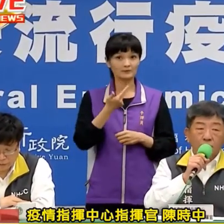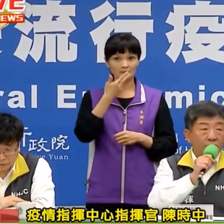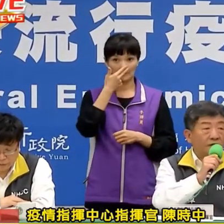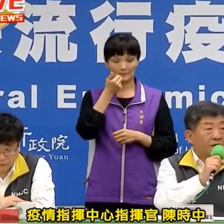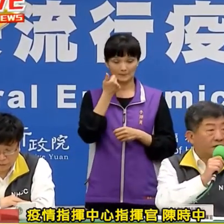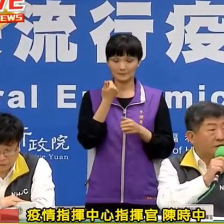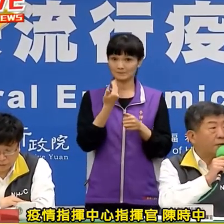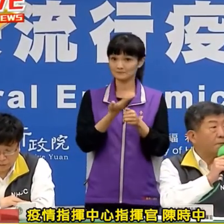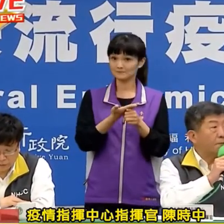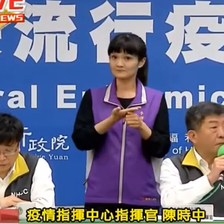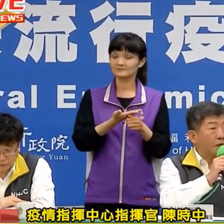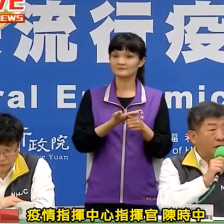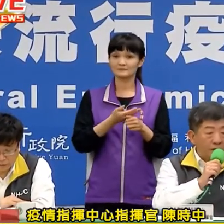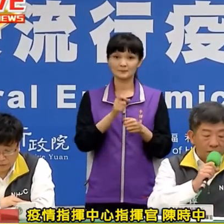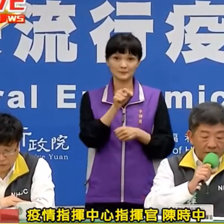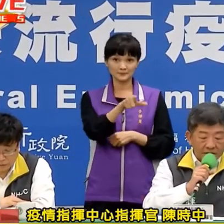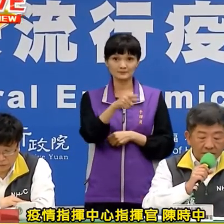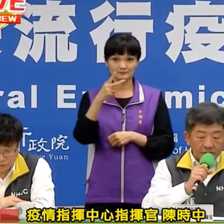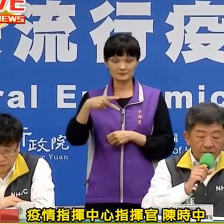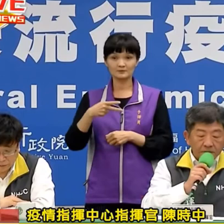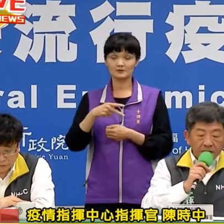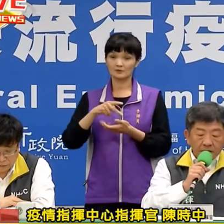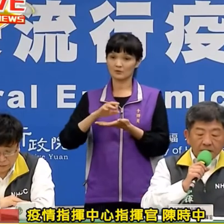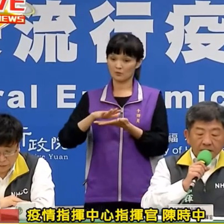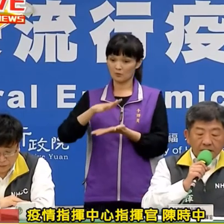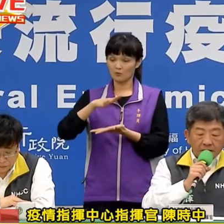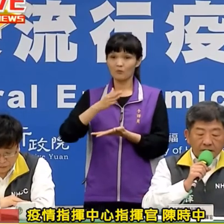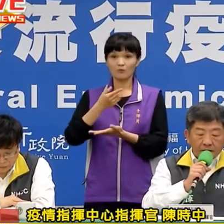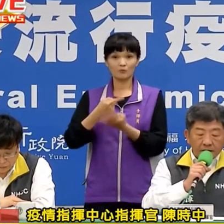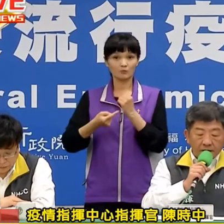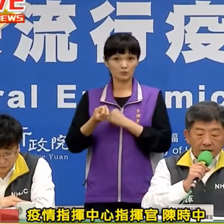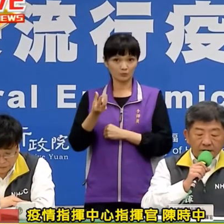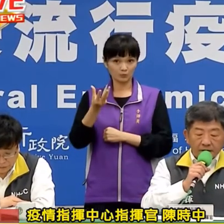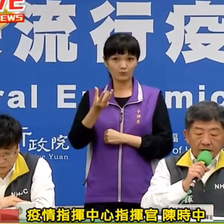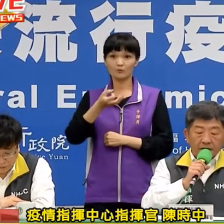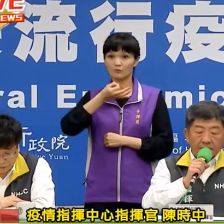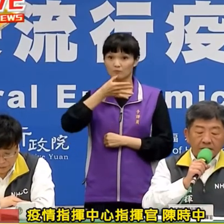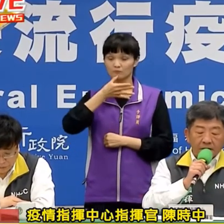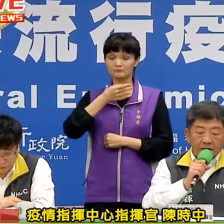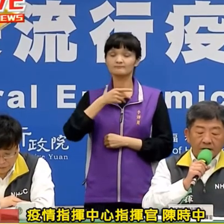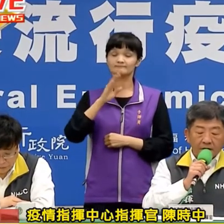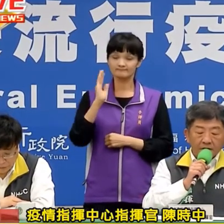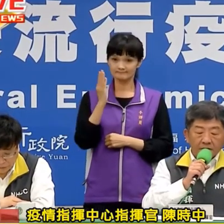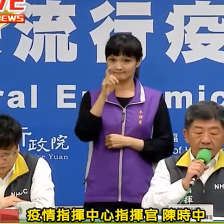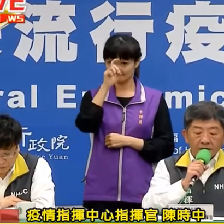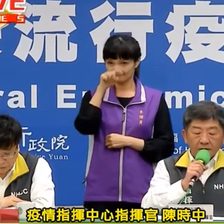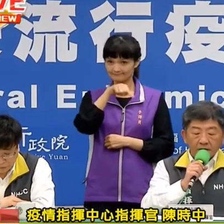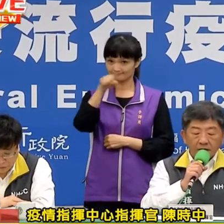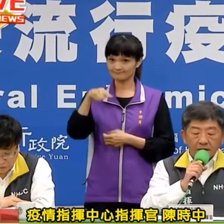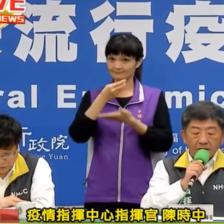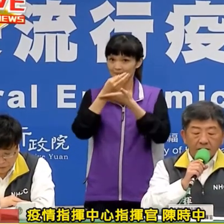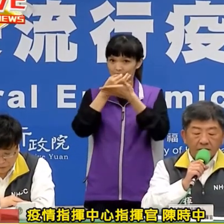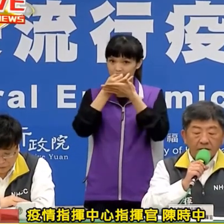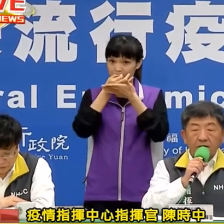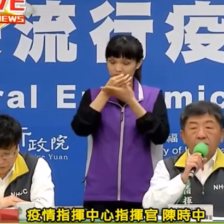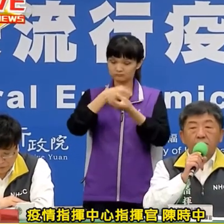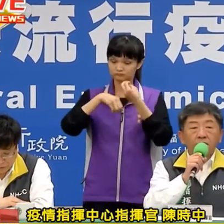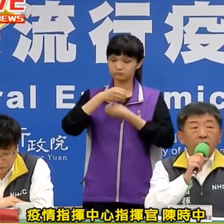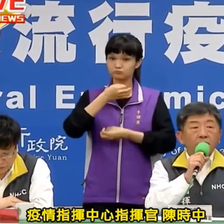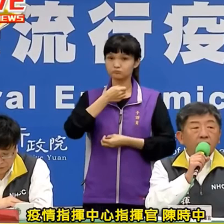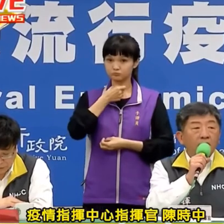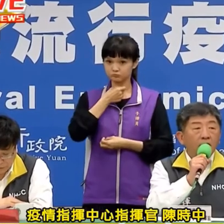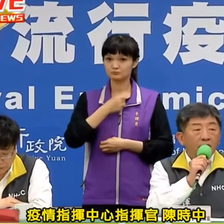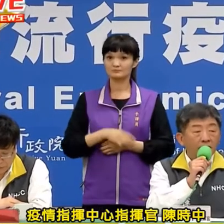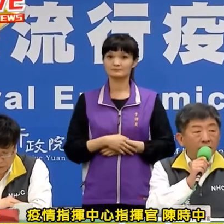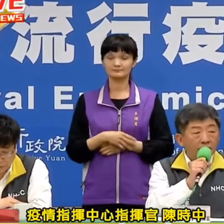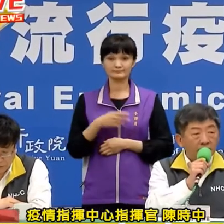吁就大家要准确使用，好，准确使用。那在这2个礼拜，大家都是关心说海外的亲